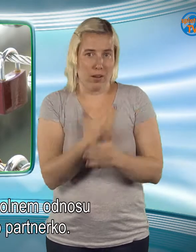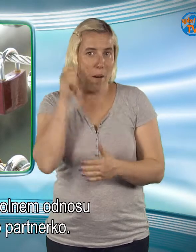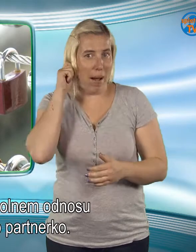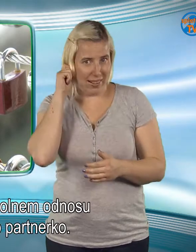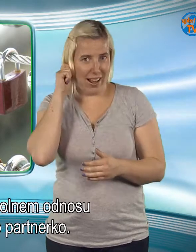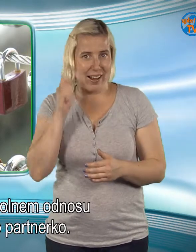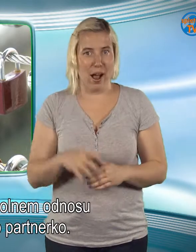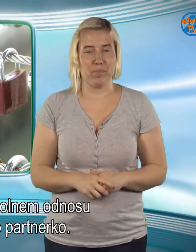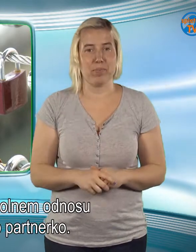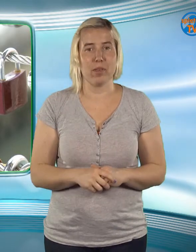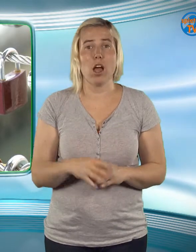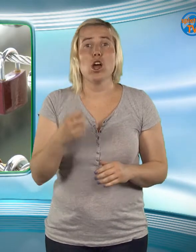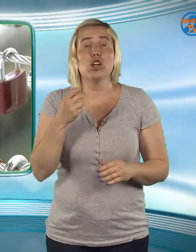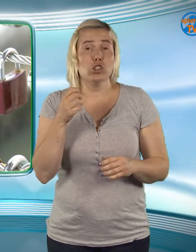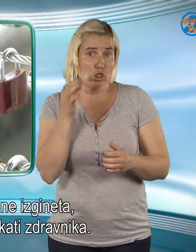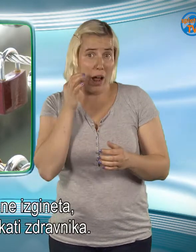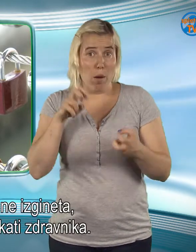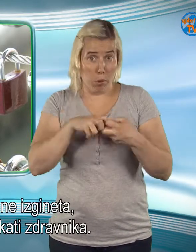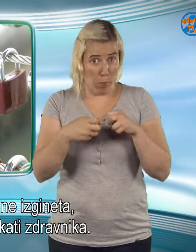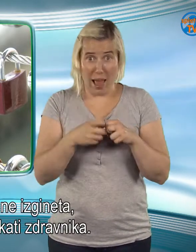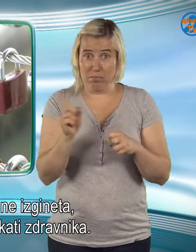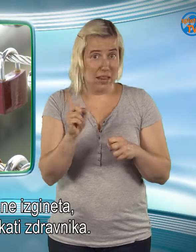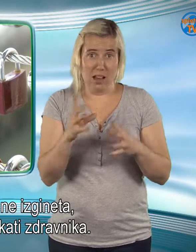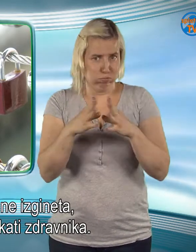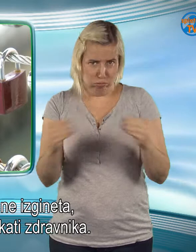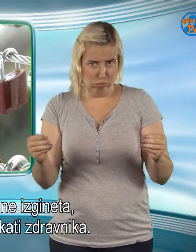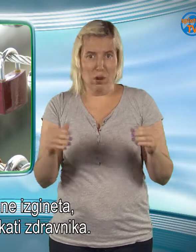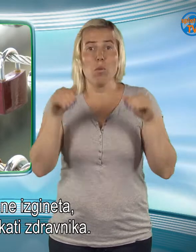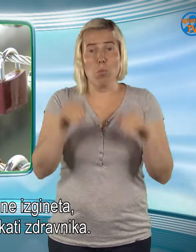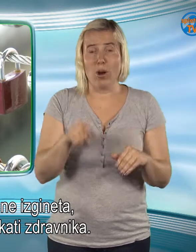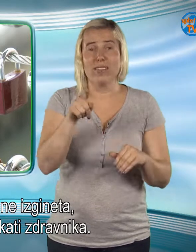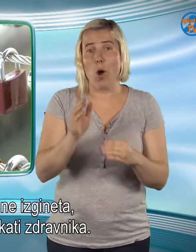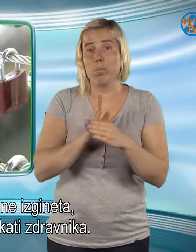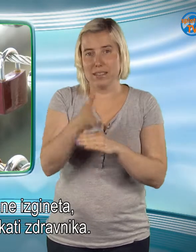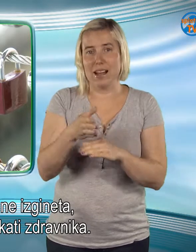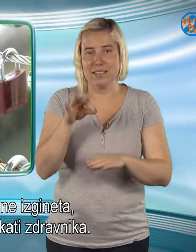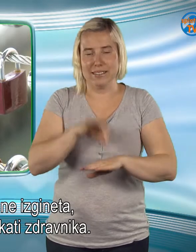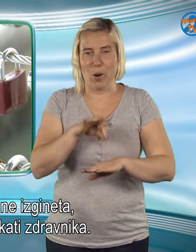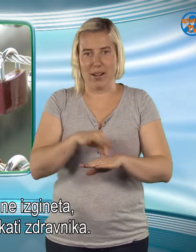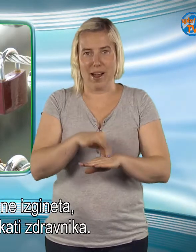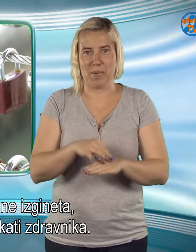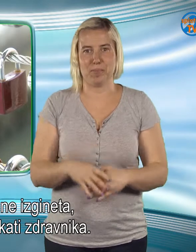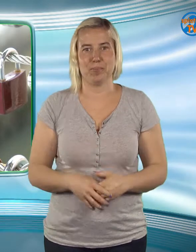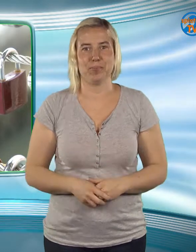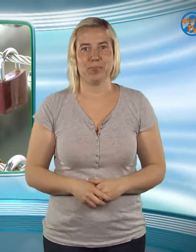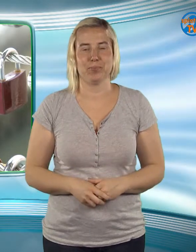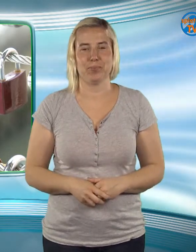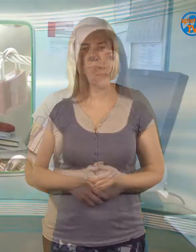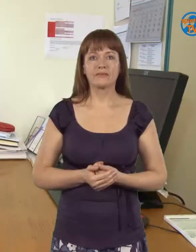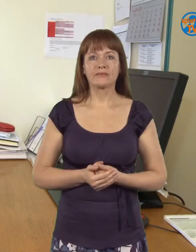prvem spolnem odnosu ali z novo partnerko. Če težavi ne izgineta, je treba obiskati